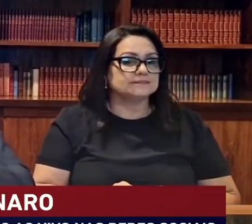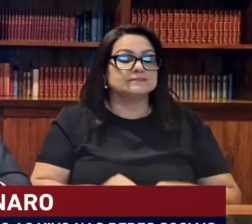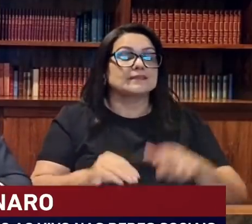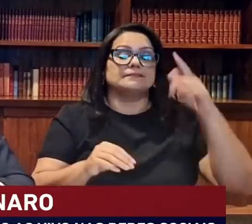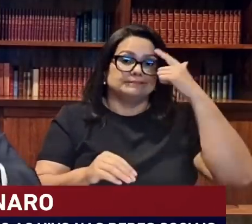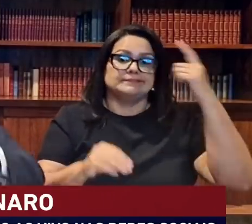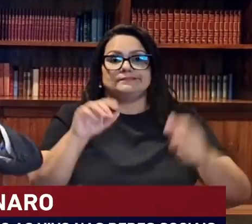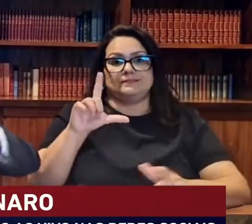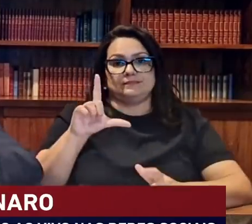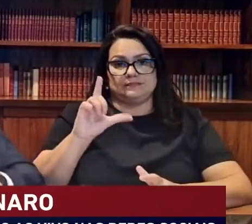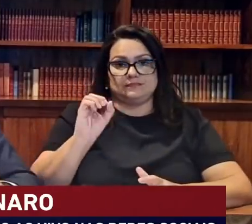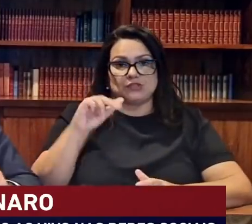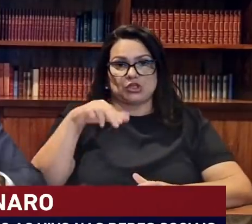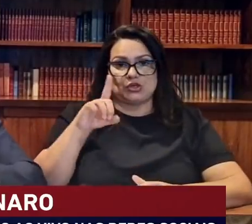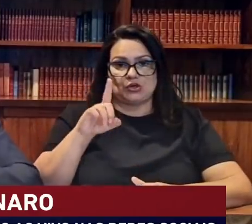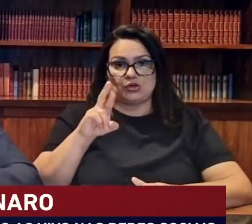Londrina. Tá?